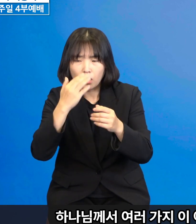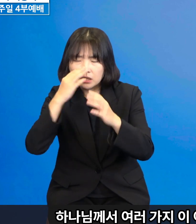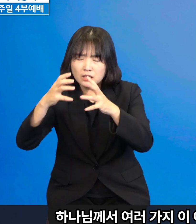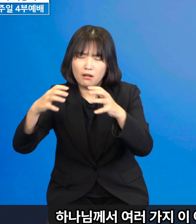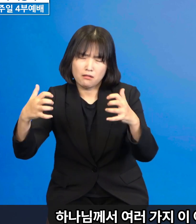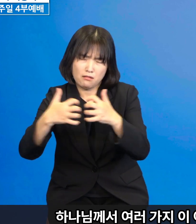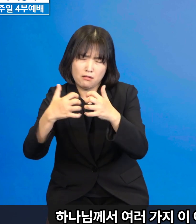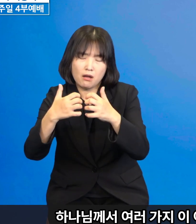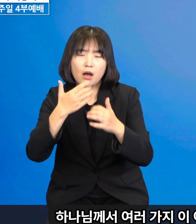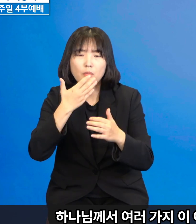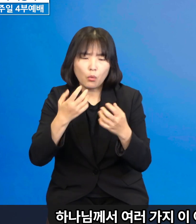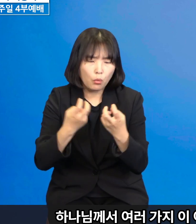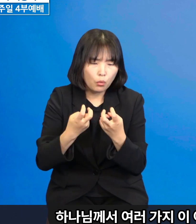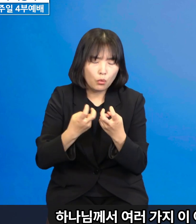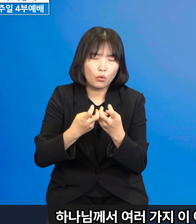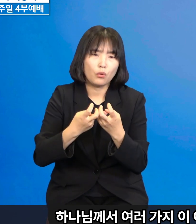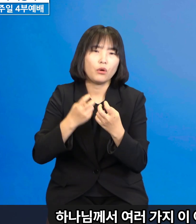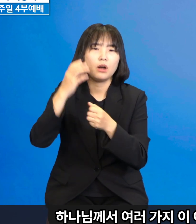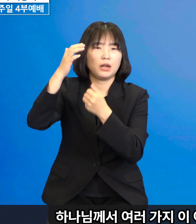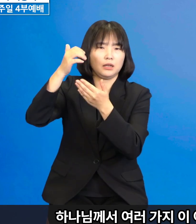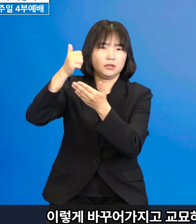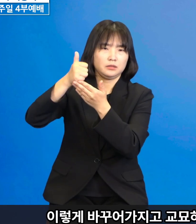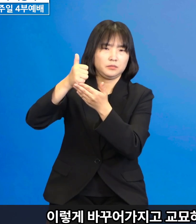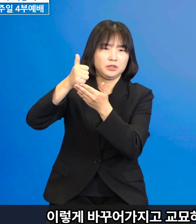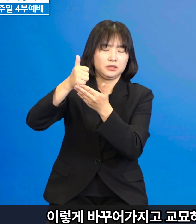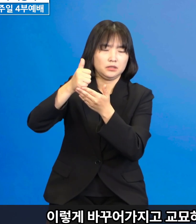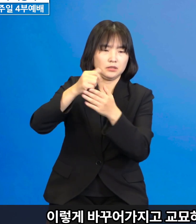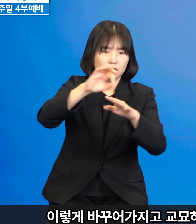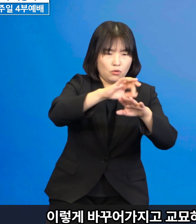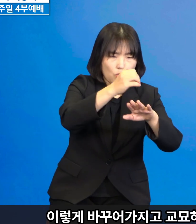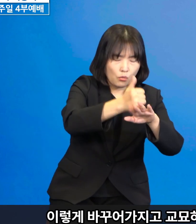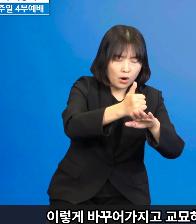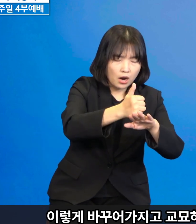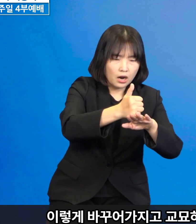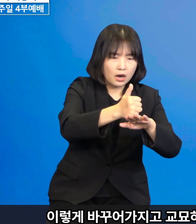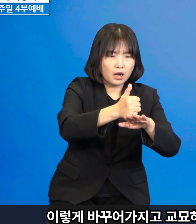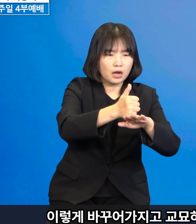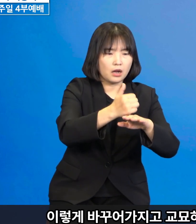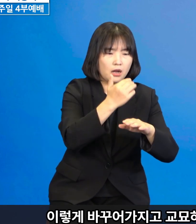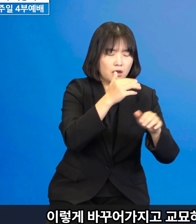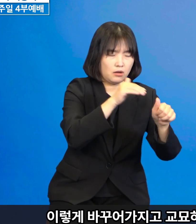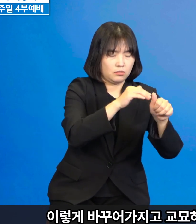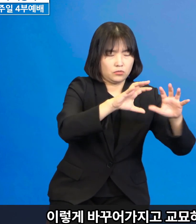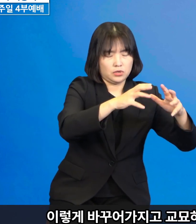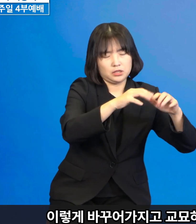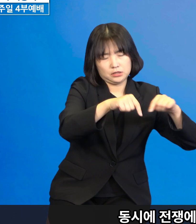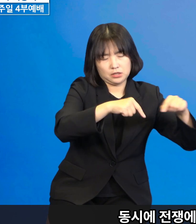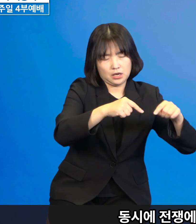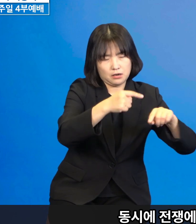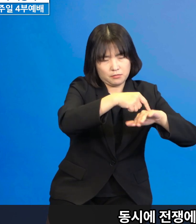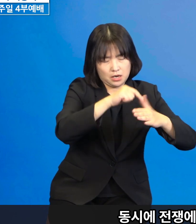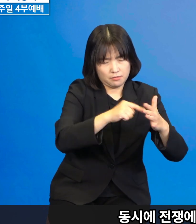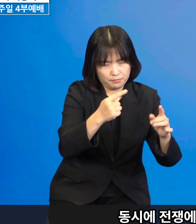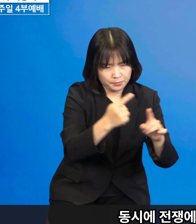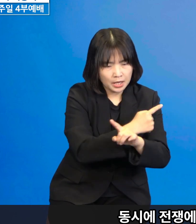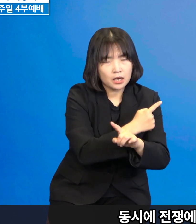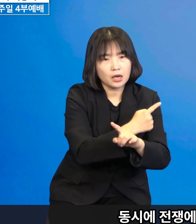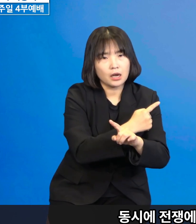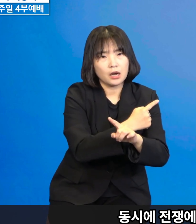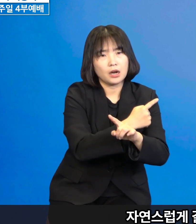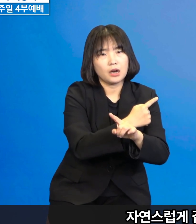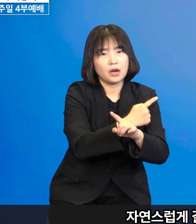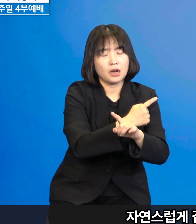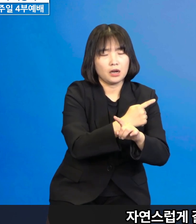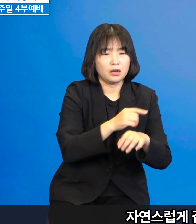하나님께서 여러 가지 이 아기스 왕과 지휘관들의 마음을 이렇게 바꾸어가지고 교묘하게 바꾸어서 죽지도 않으면서도 동시에 전쟁에도